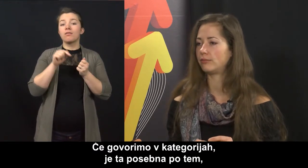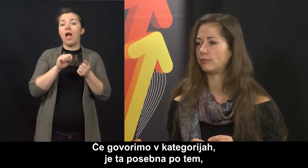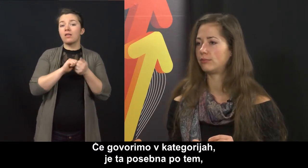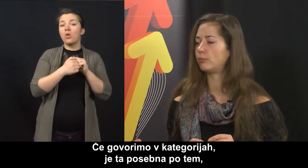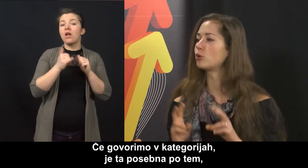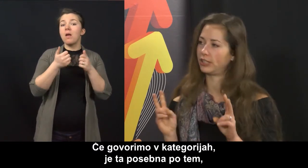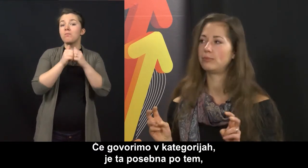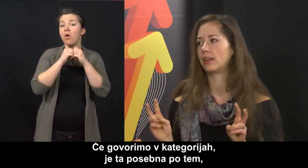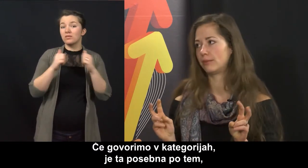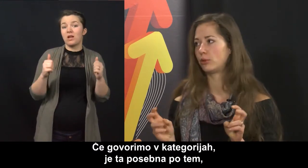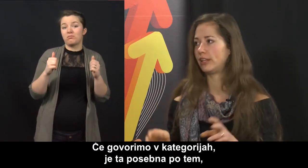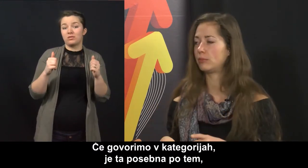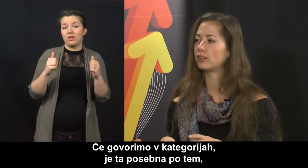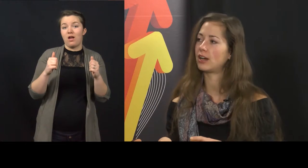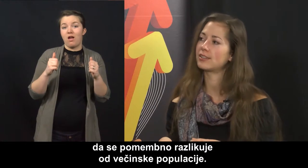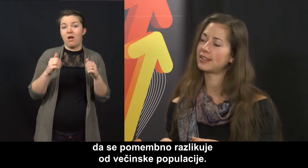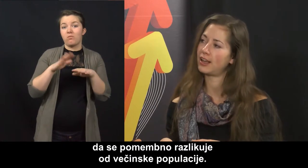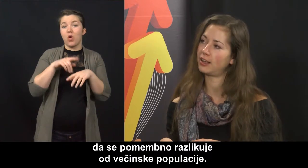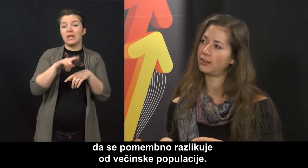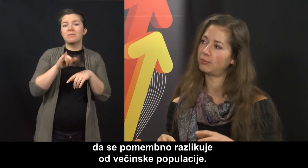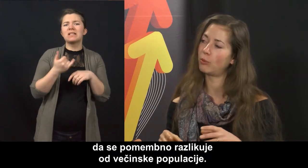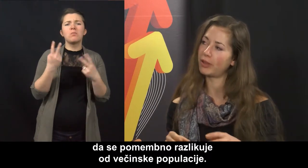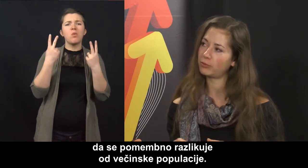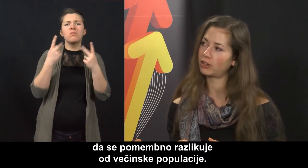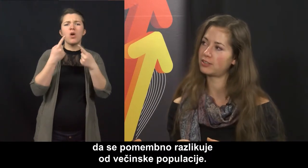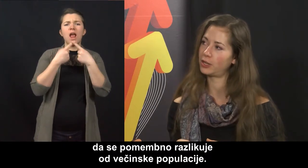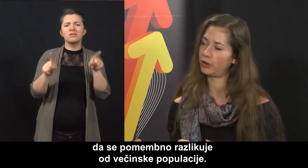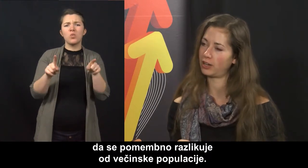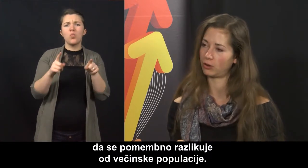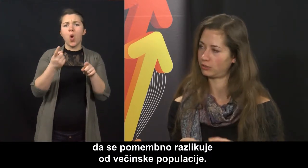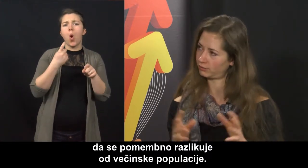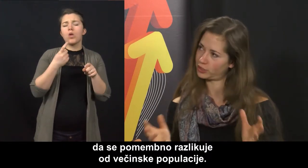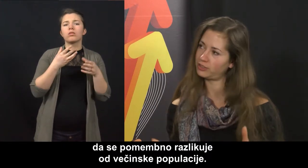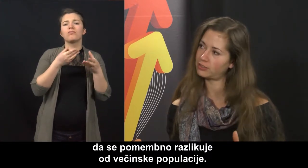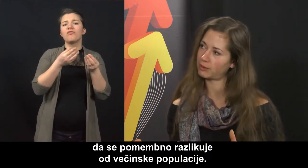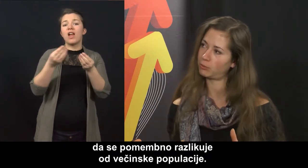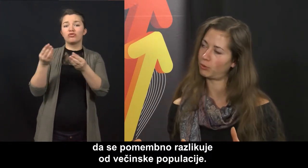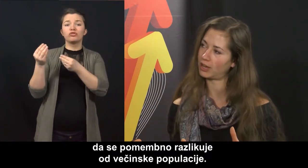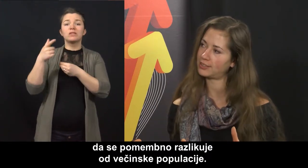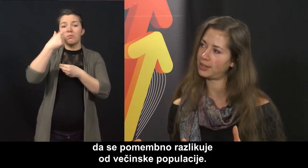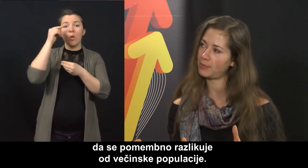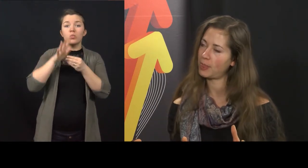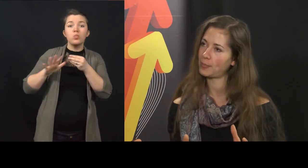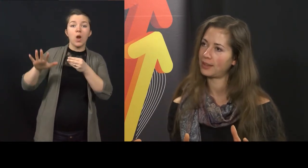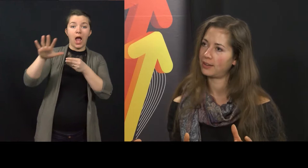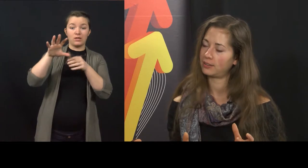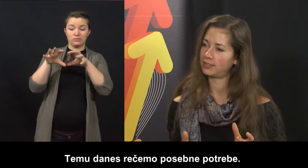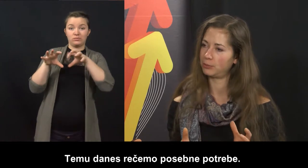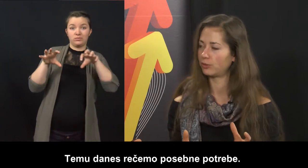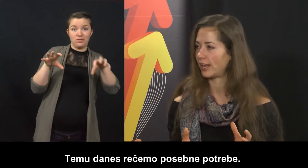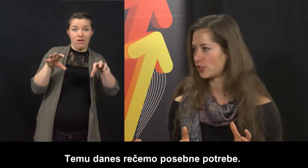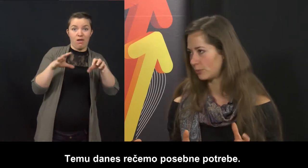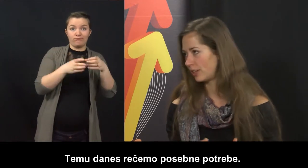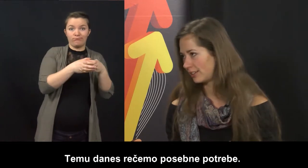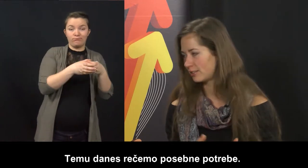je posebna potem, da se pomembno razlikuje od večinske populacije.